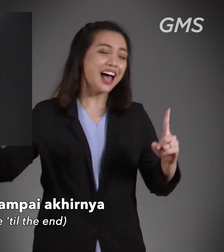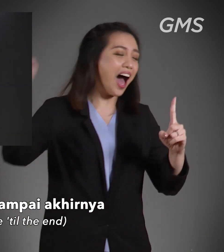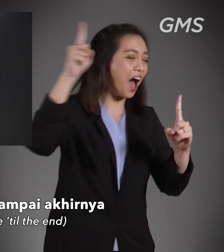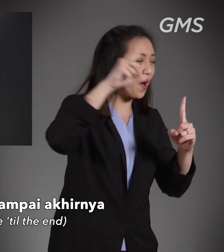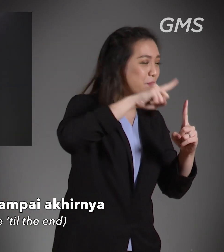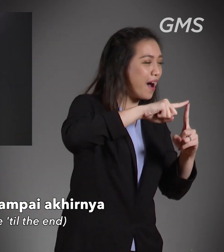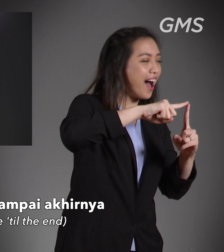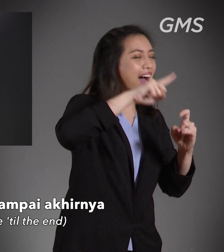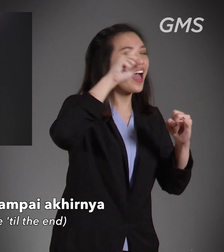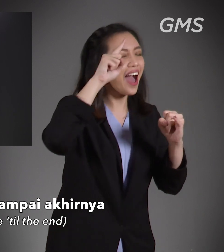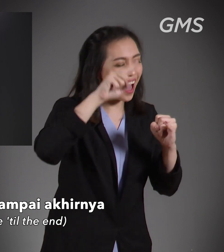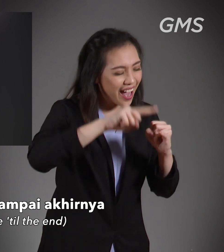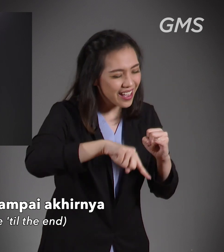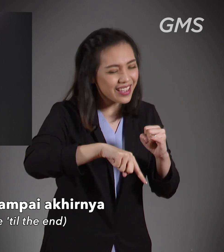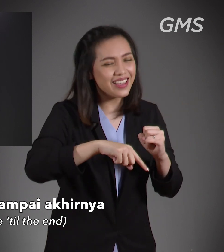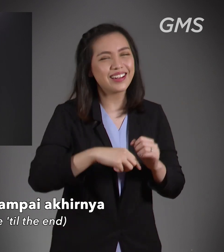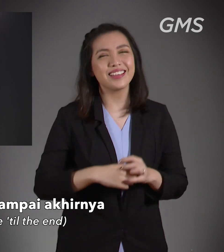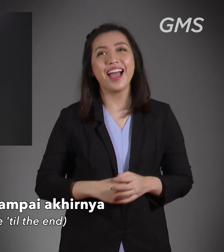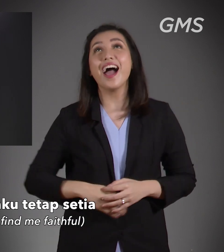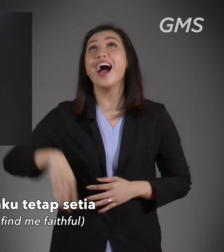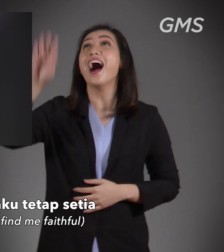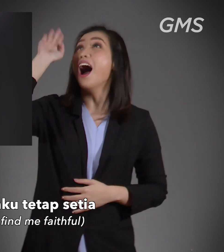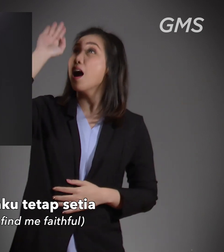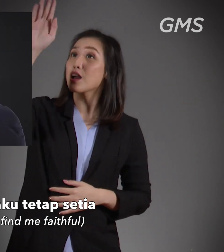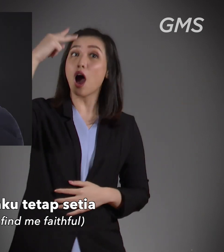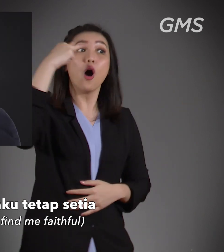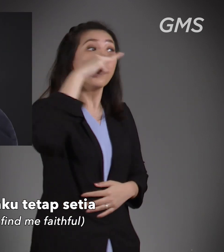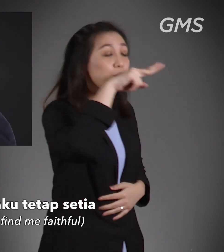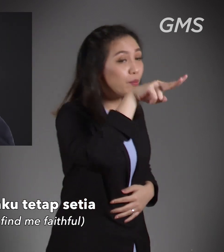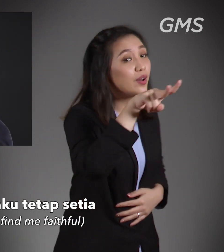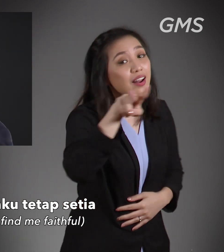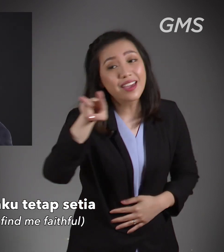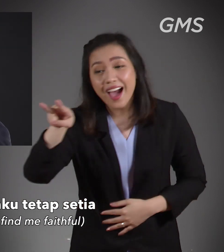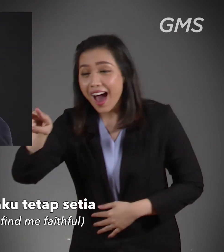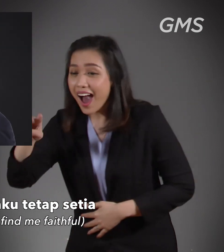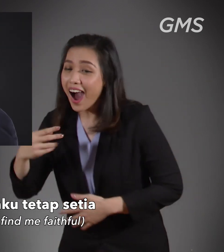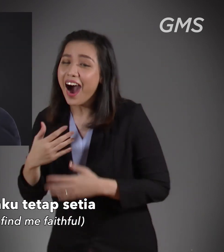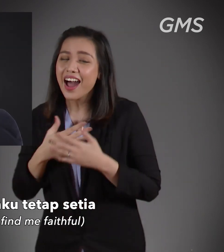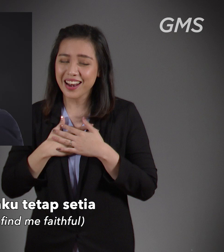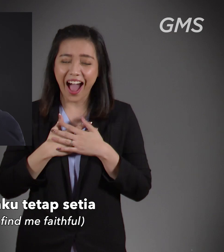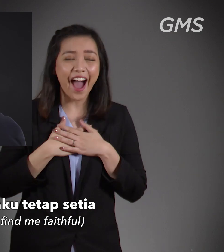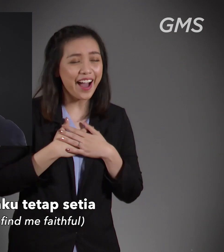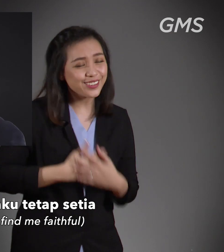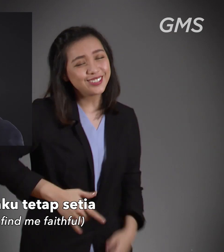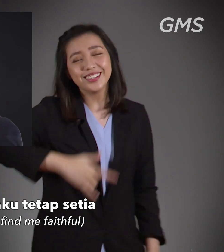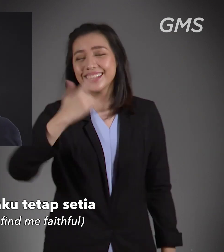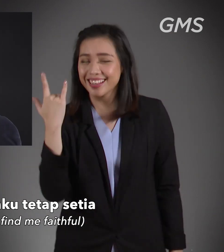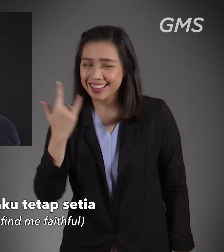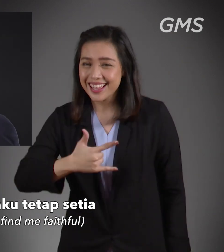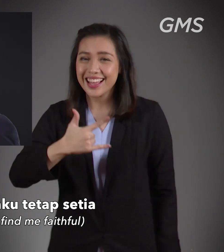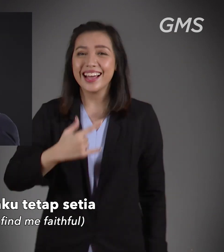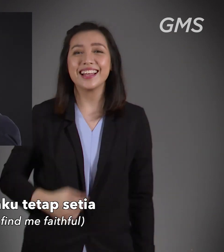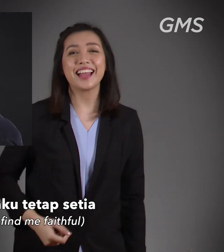berjuang sampai akhirnya. Kau dapati